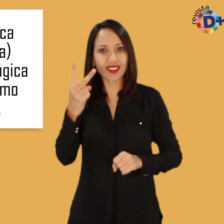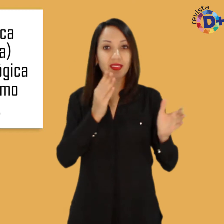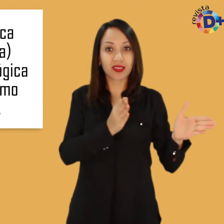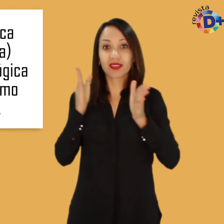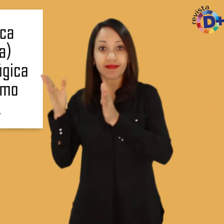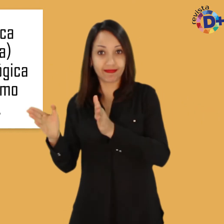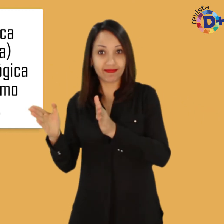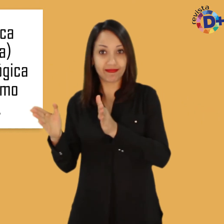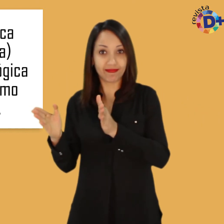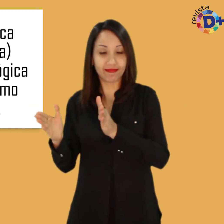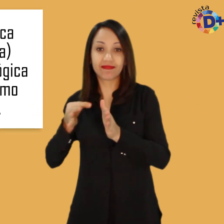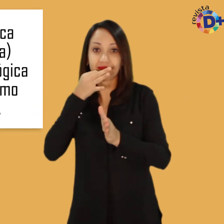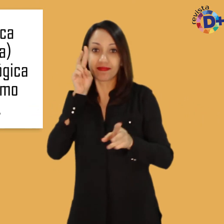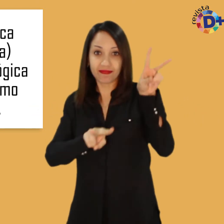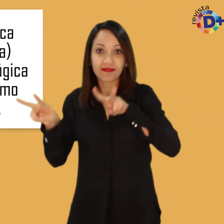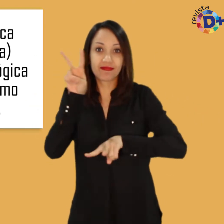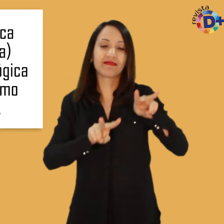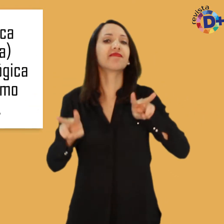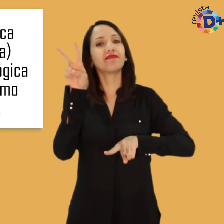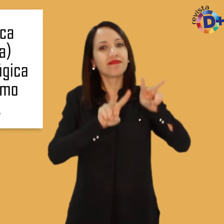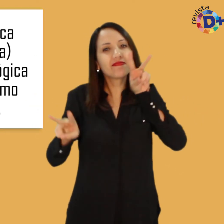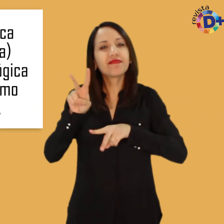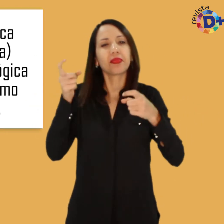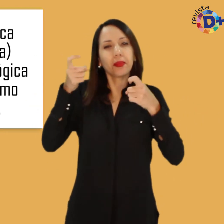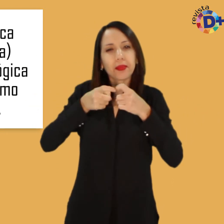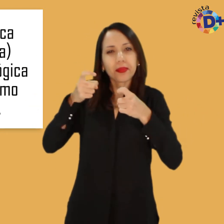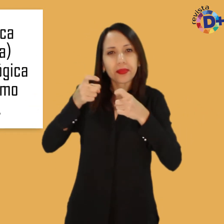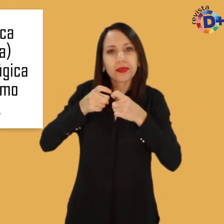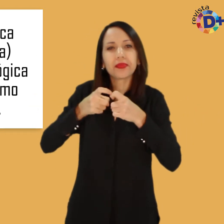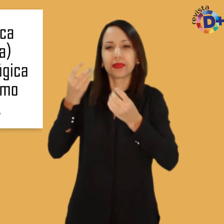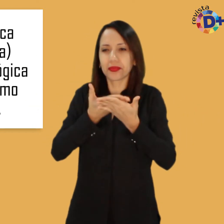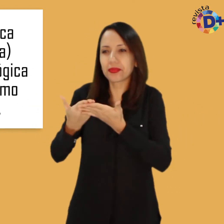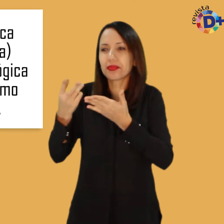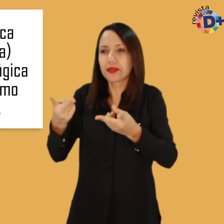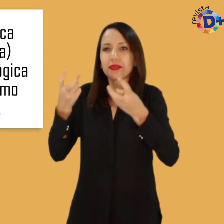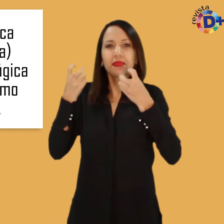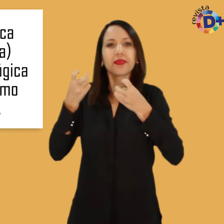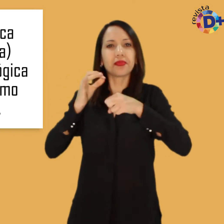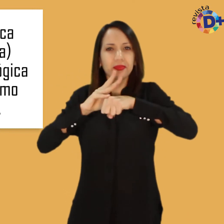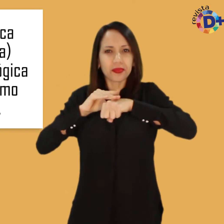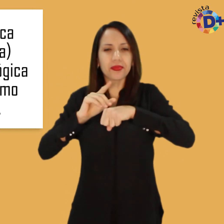antagônicas: a visão médico-patológica ou médico-organicista e a